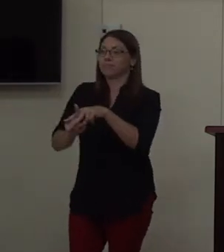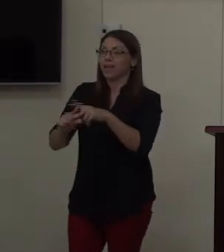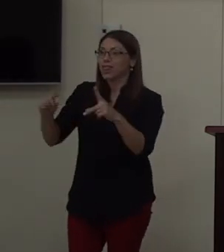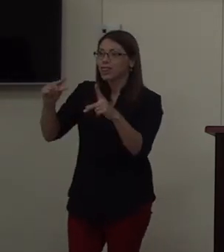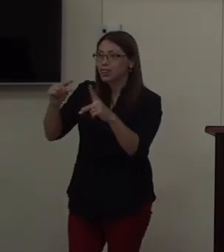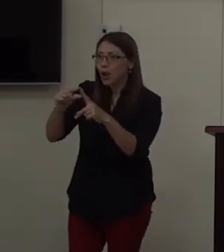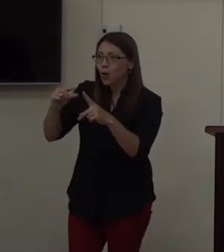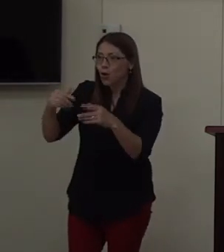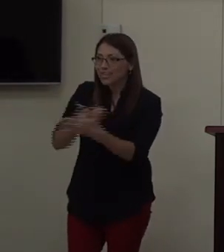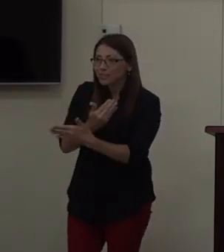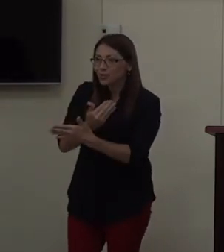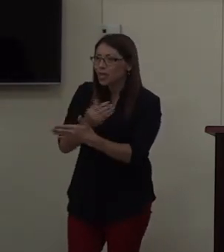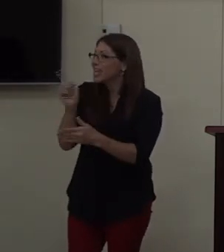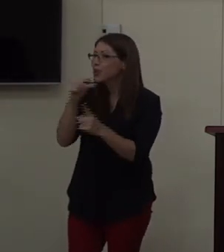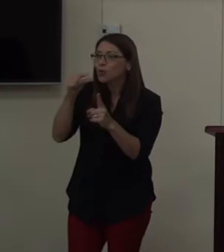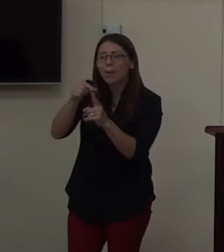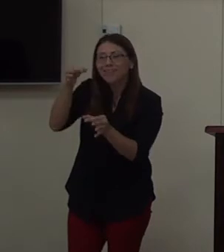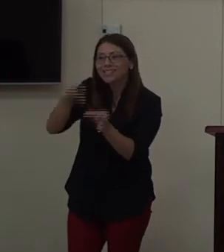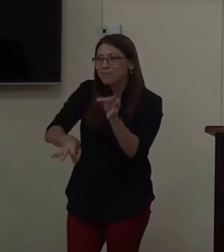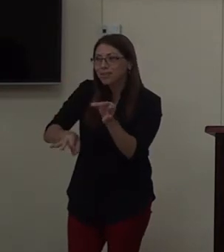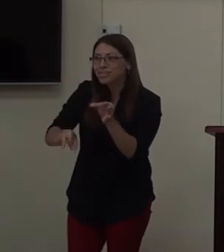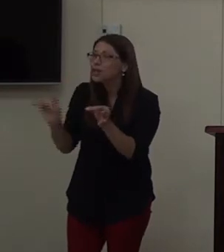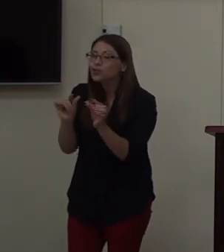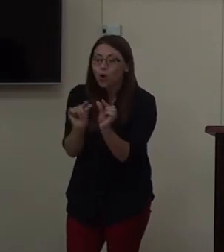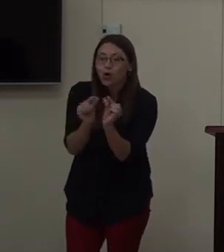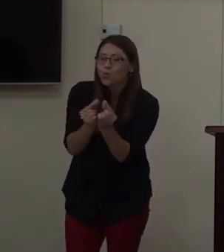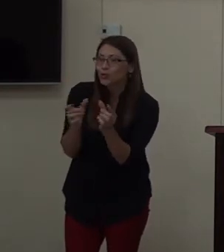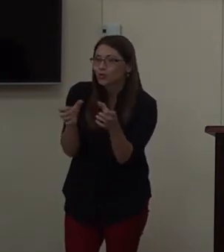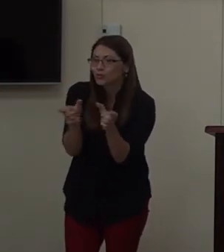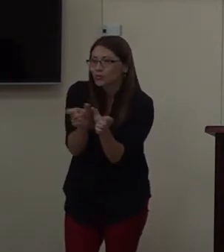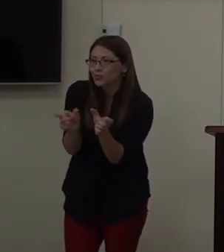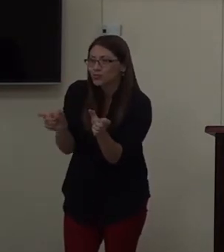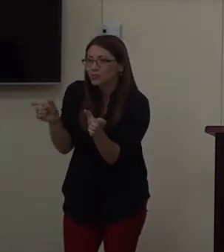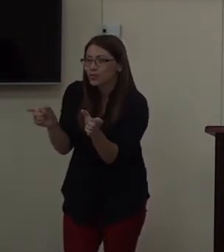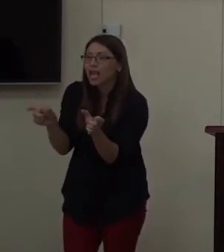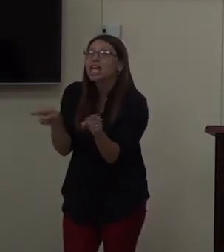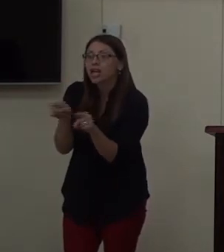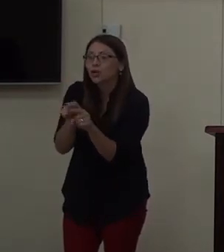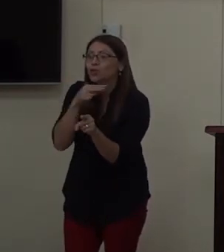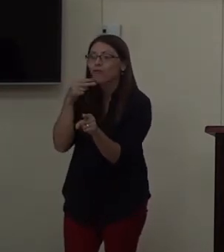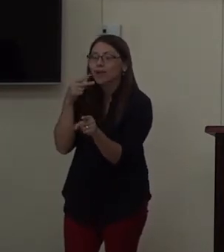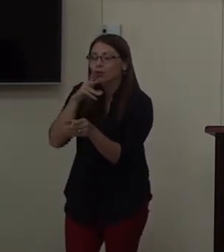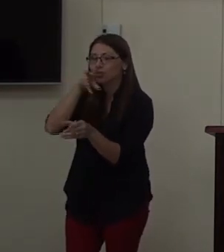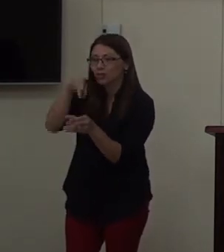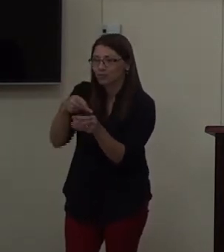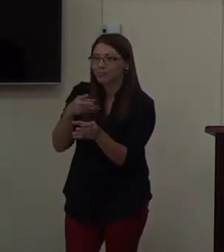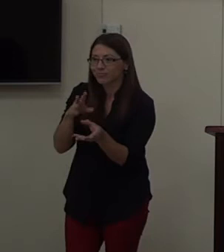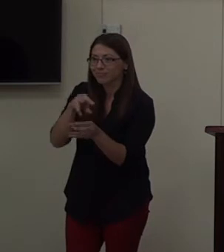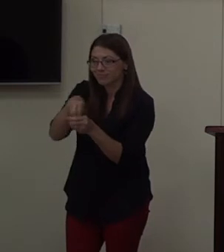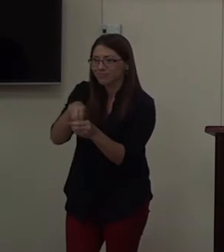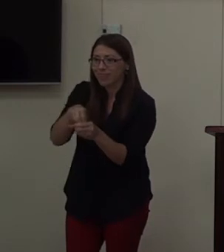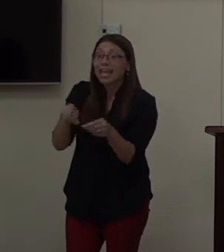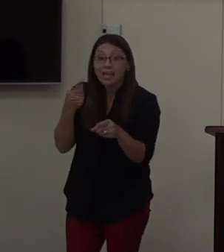sino que son puros grupos nominales, ¿verdad? Con, incluso con verbos ahí incorporados. Y cómo vemos que no